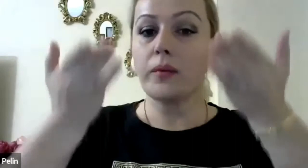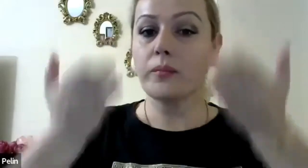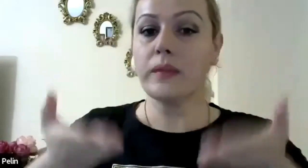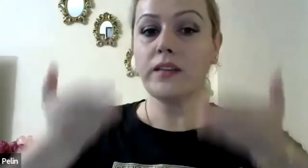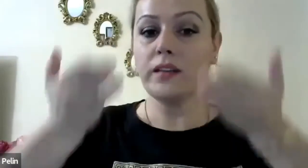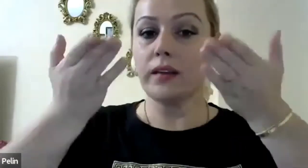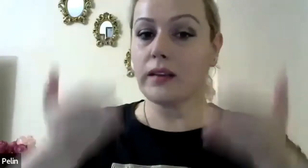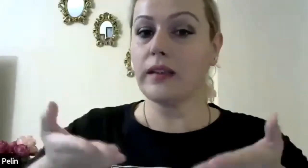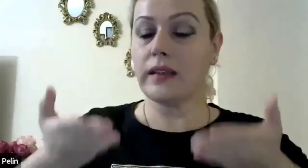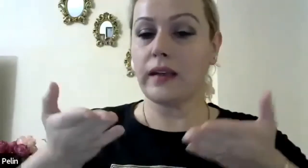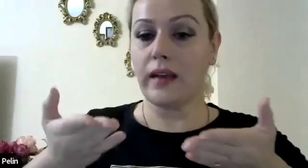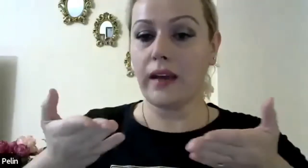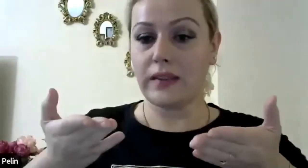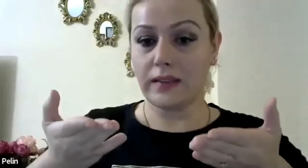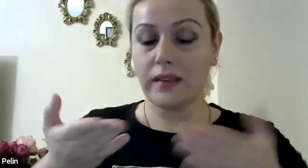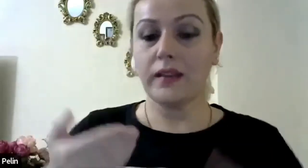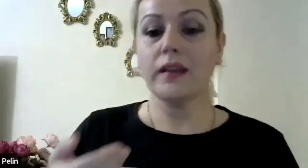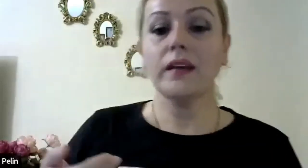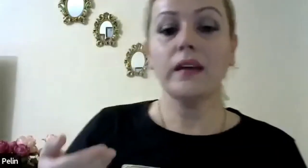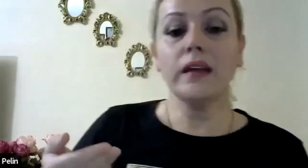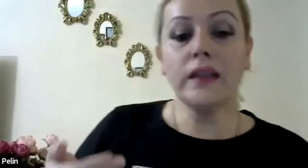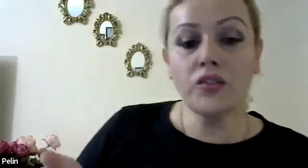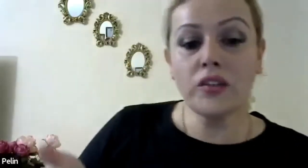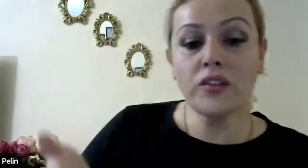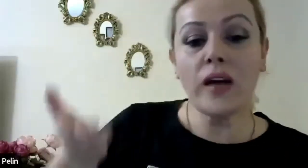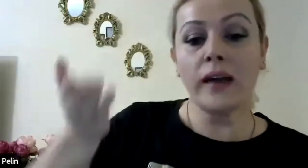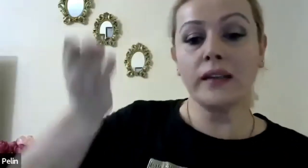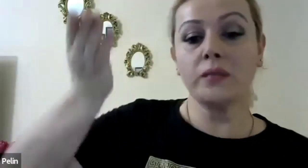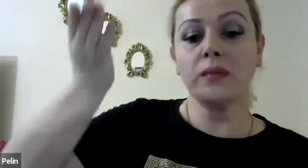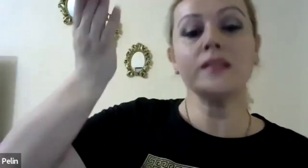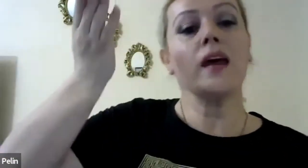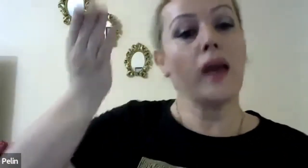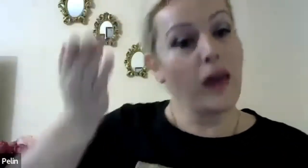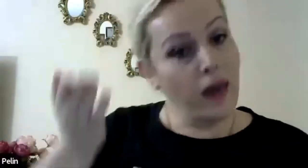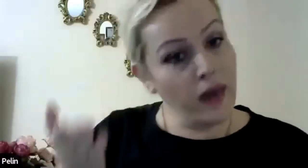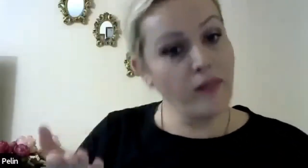1, 2, evet. İkinci işaretimiz evet.